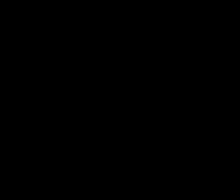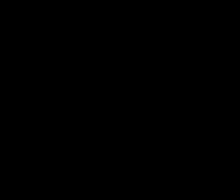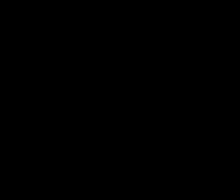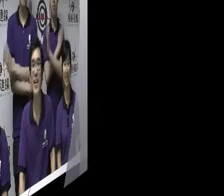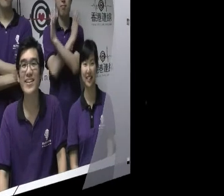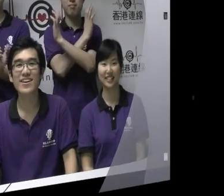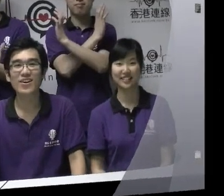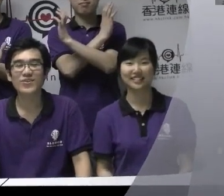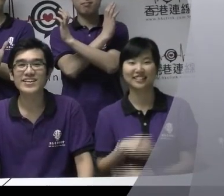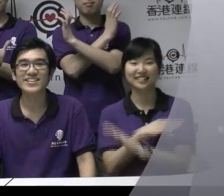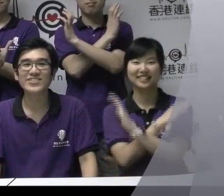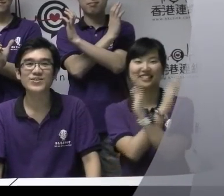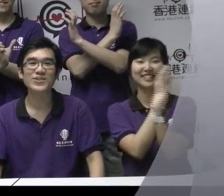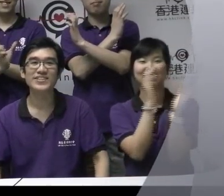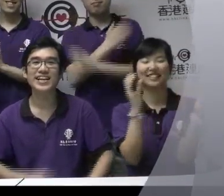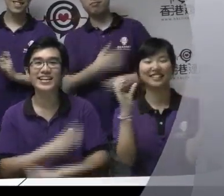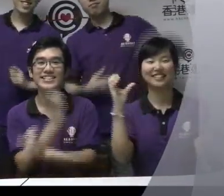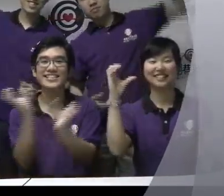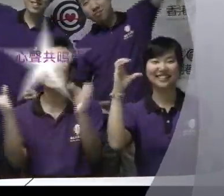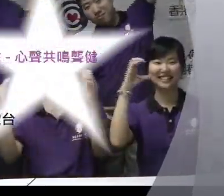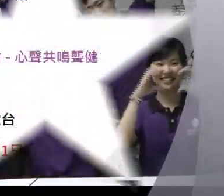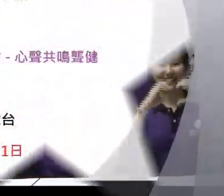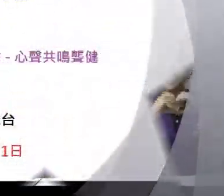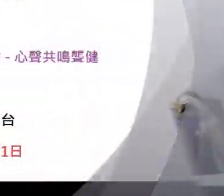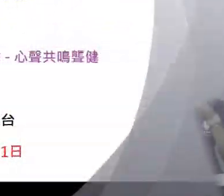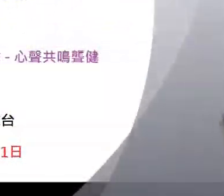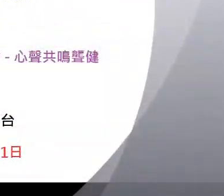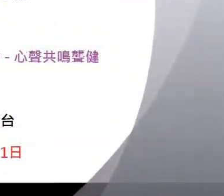心聲共鳴，龍健共融大事計劃。